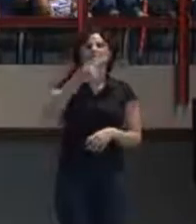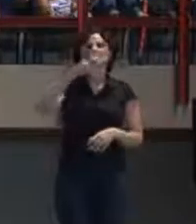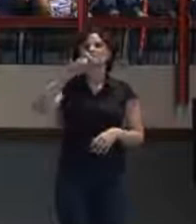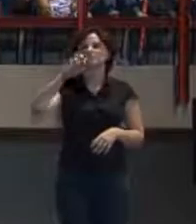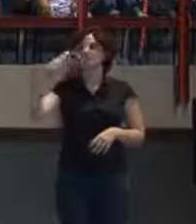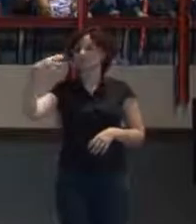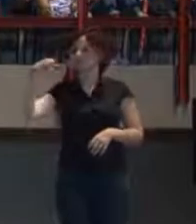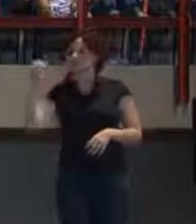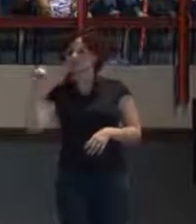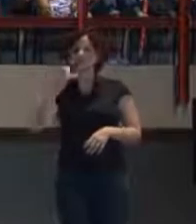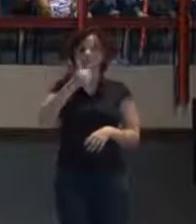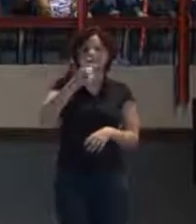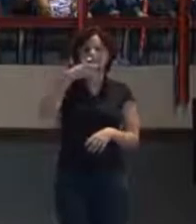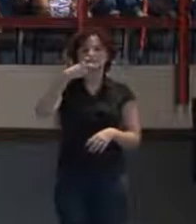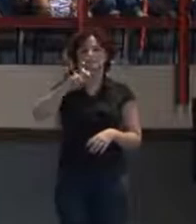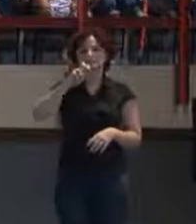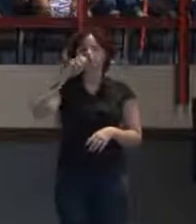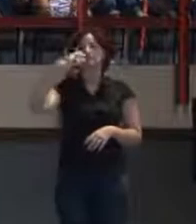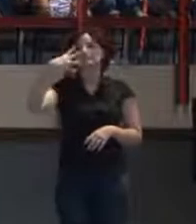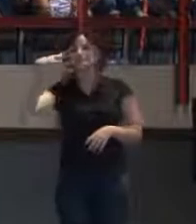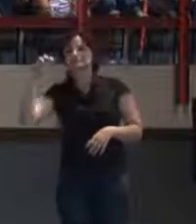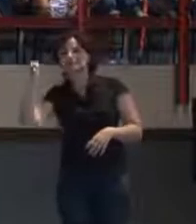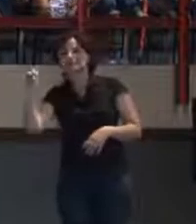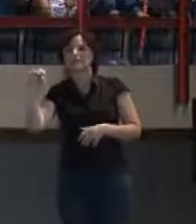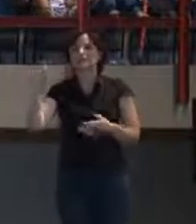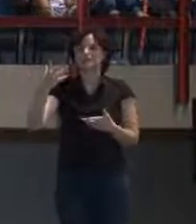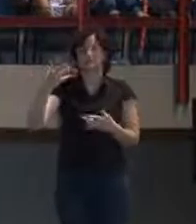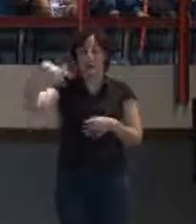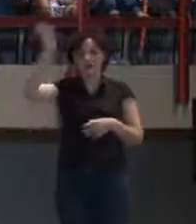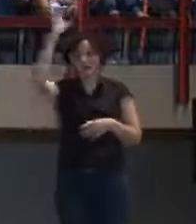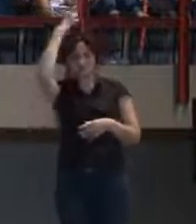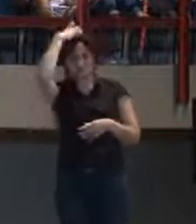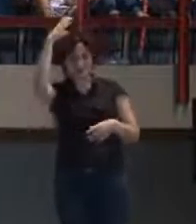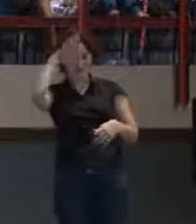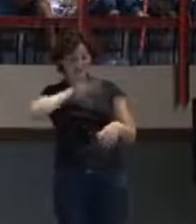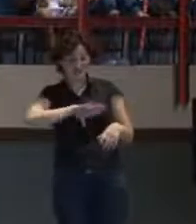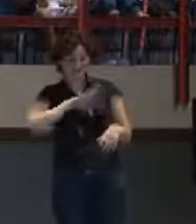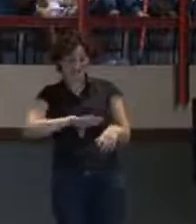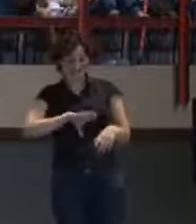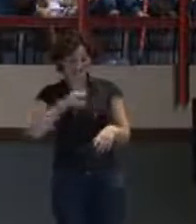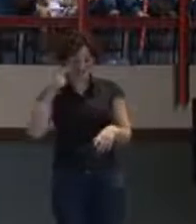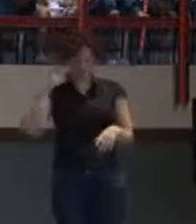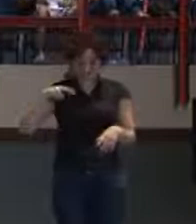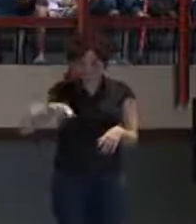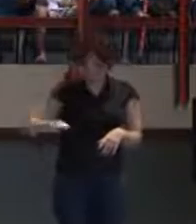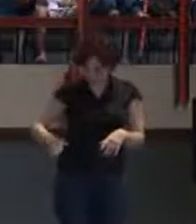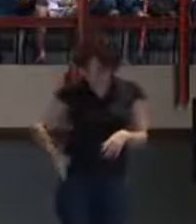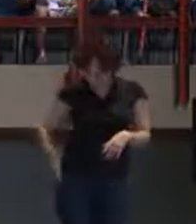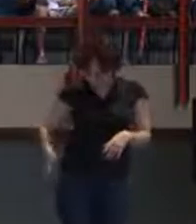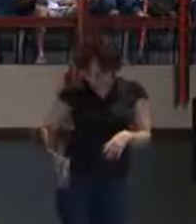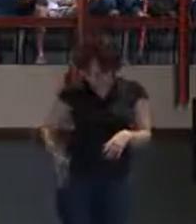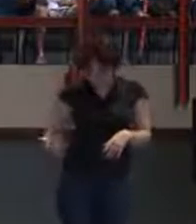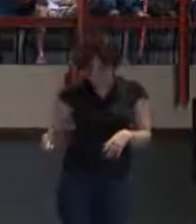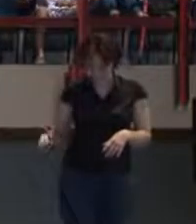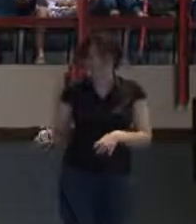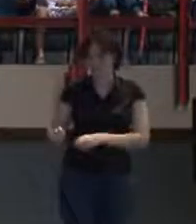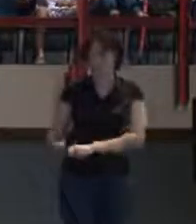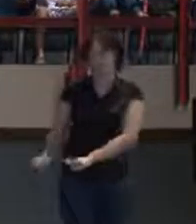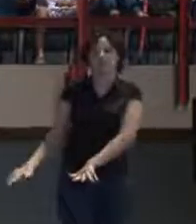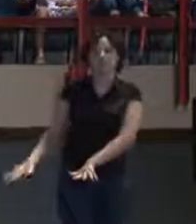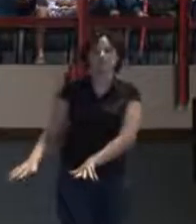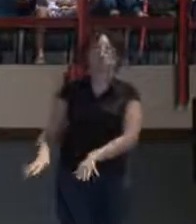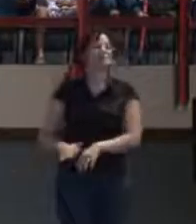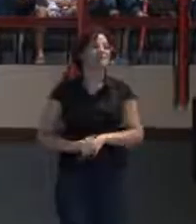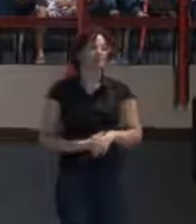olhou, ele pôs a mão no bolso e falou, cara, eu não tenho dinheiro para colonizar esse tal de Brasil, não. Aí o que eu faço? Jogo a bomba